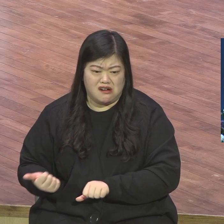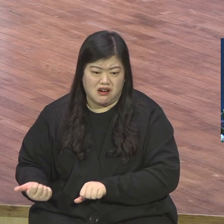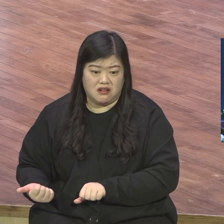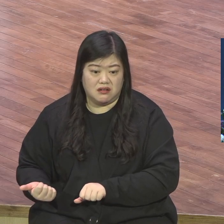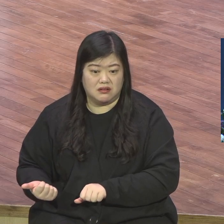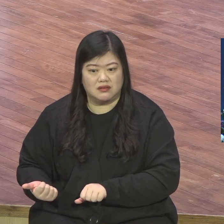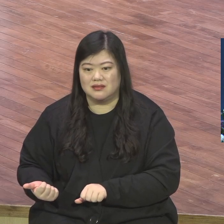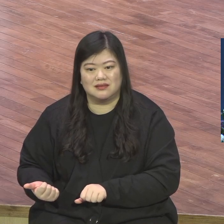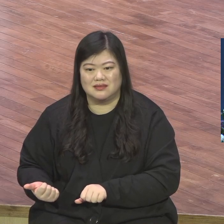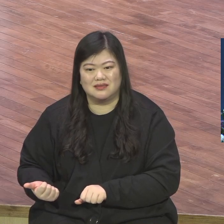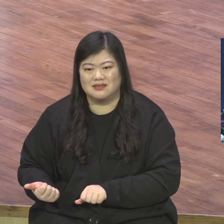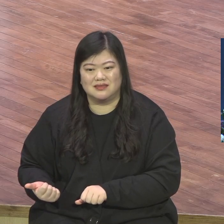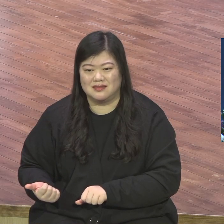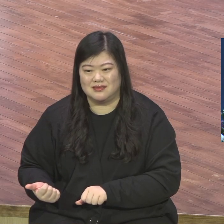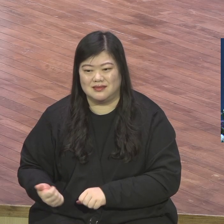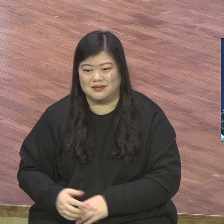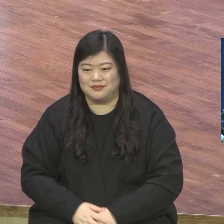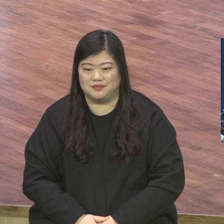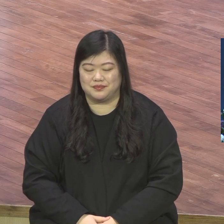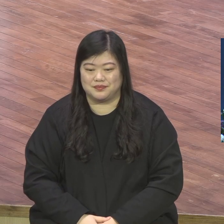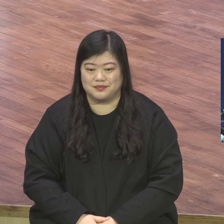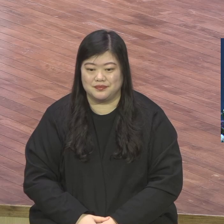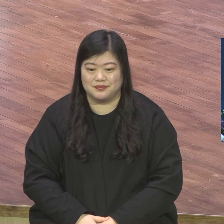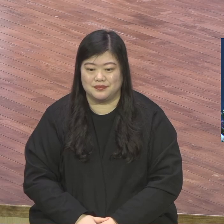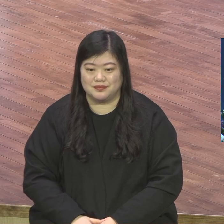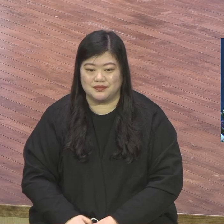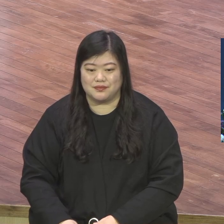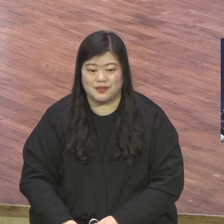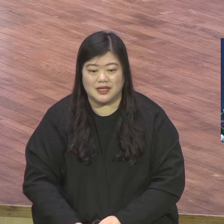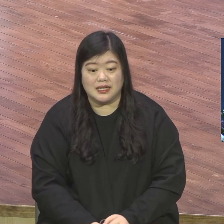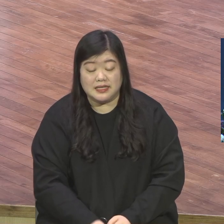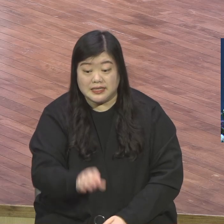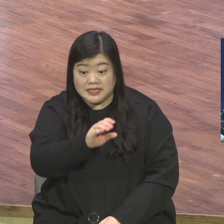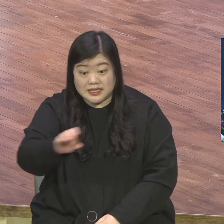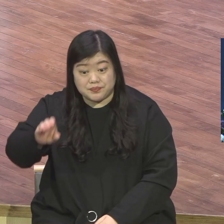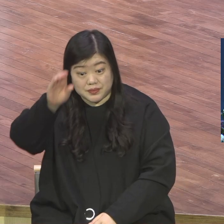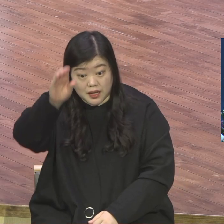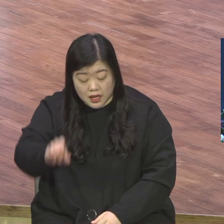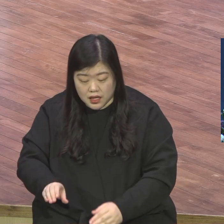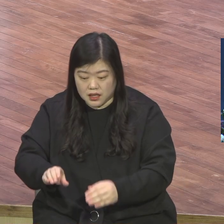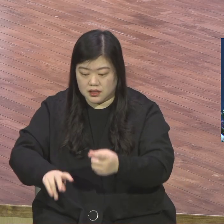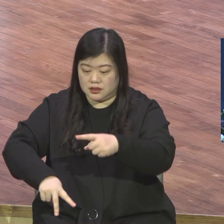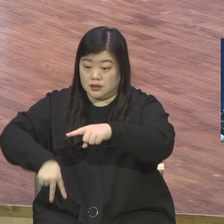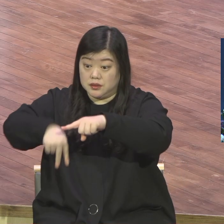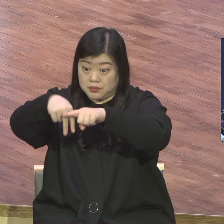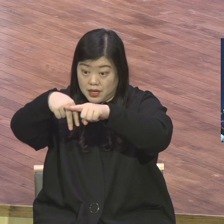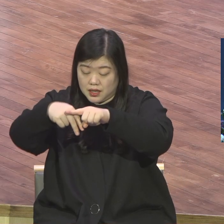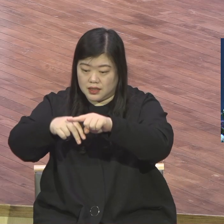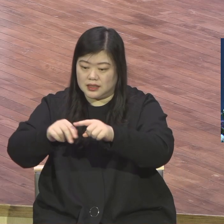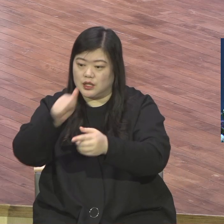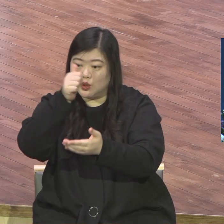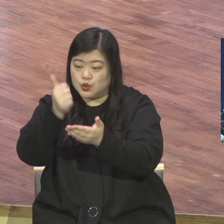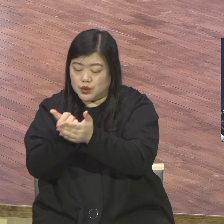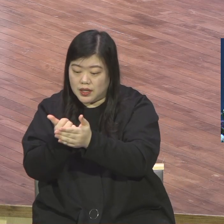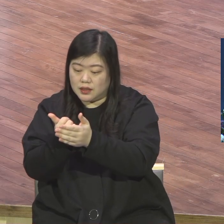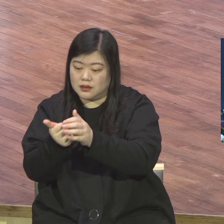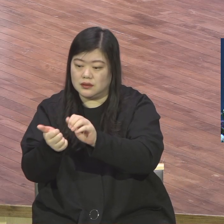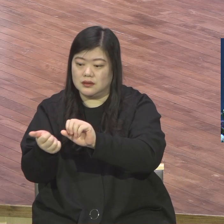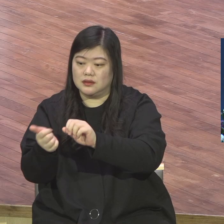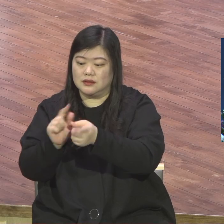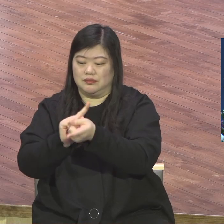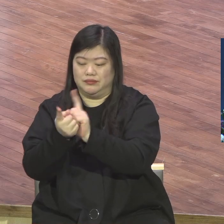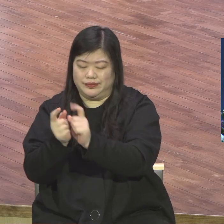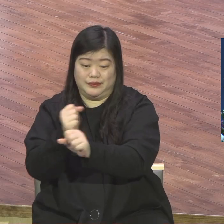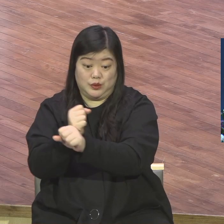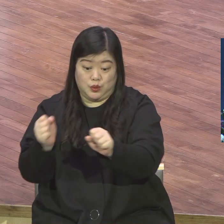십자가 대속과 이 부활의 이 결과를 우리가 알아야 돼요. 어렵게 나를 어렵게 하기